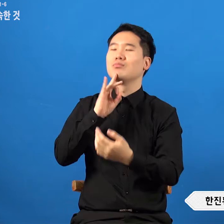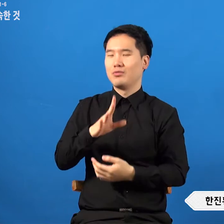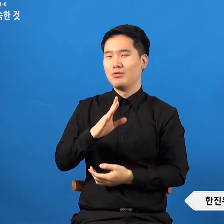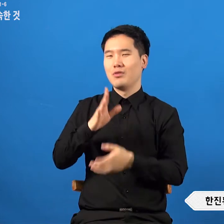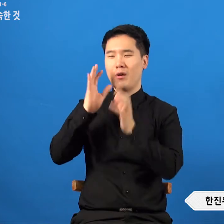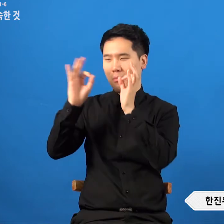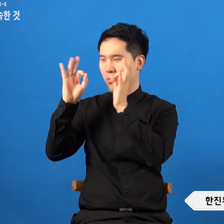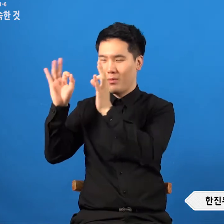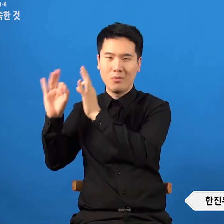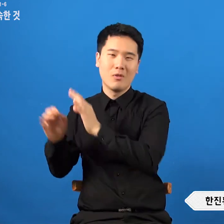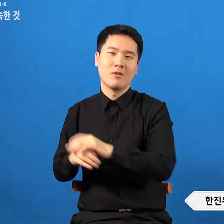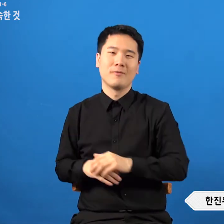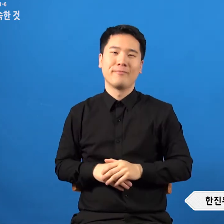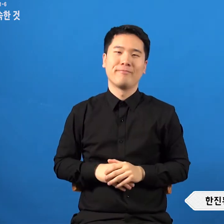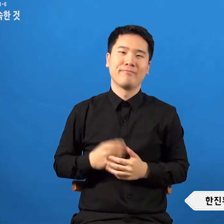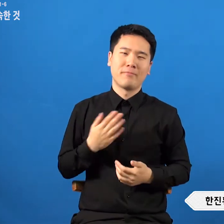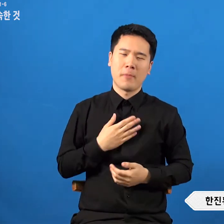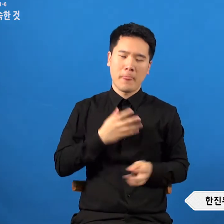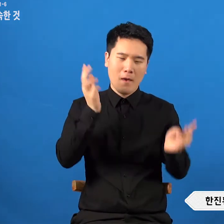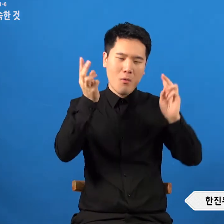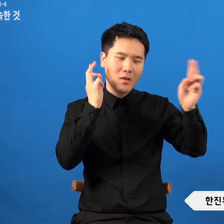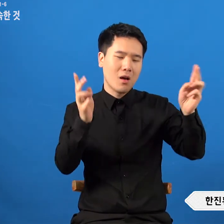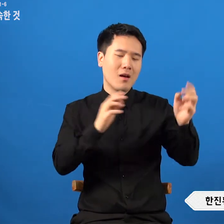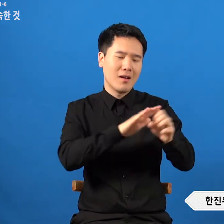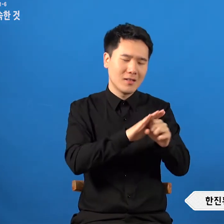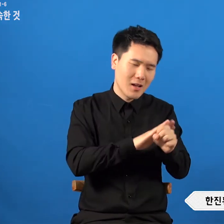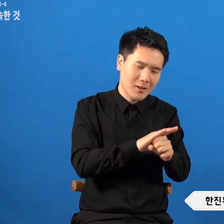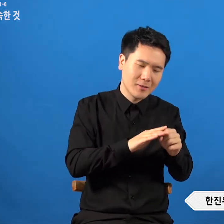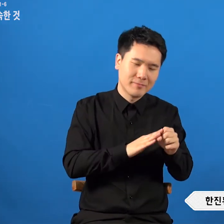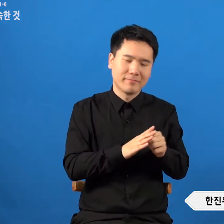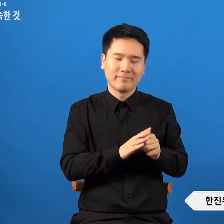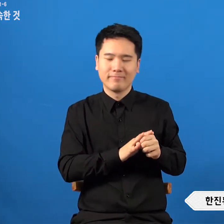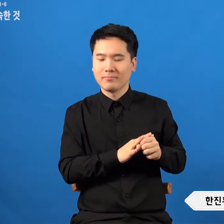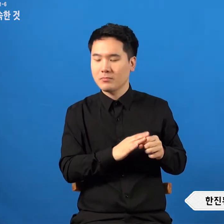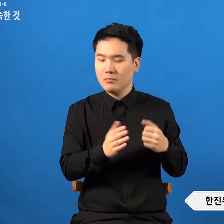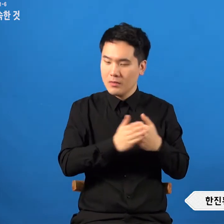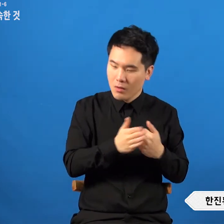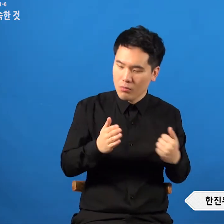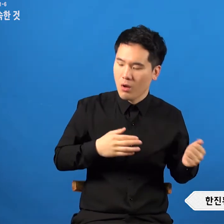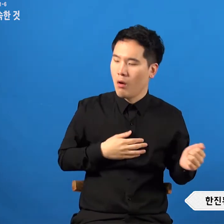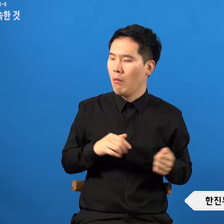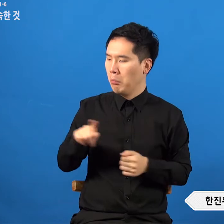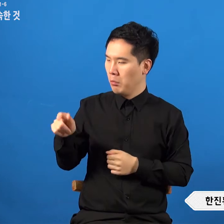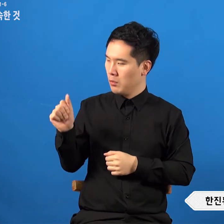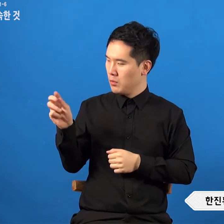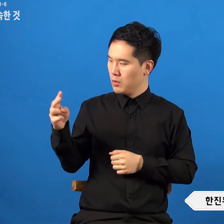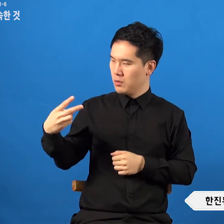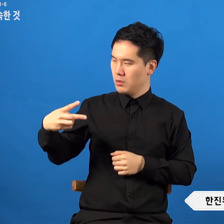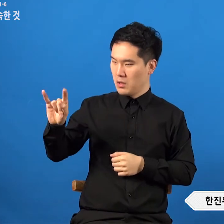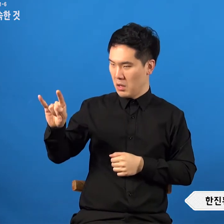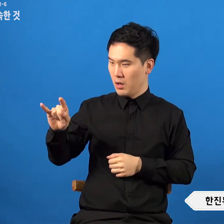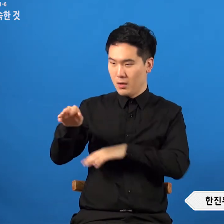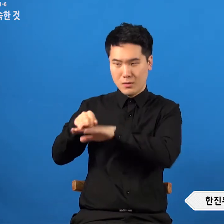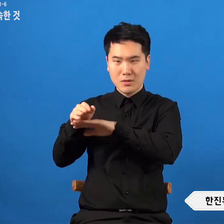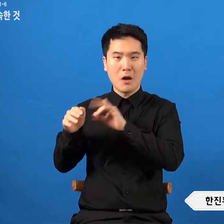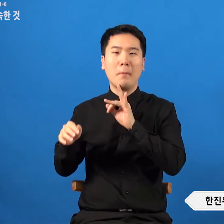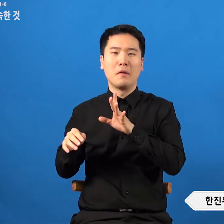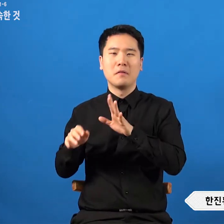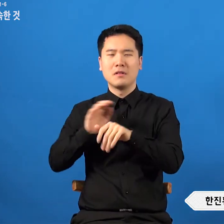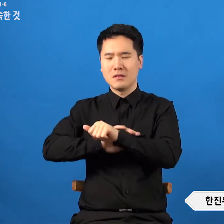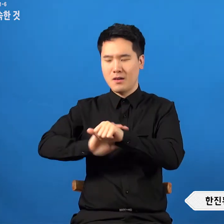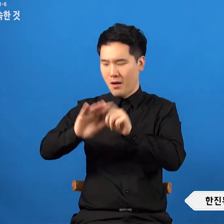자기 회사에 대한 애착이 생기니까 신기하게도 진짜 현대차, 현대차 아닌 차 그렇게밖에 안 보이는